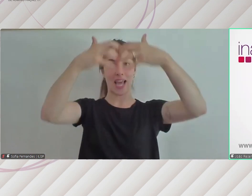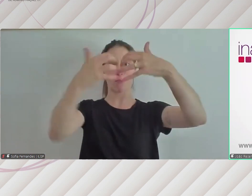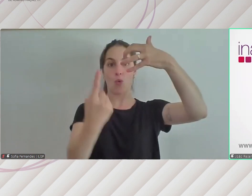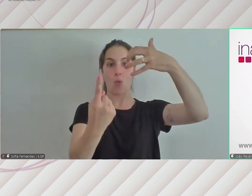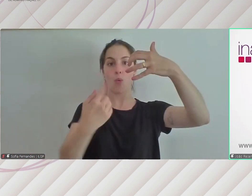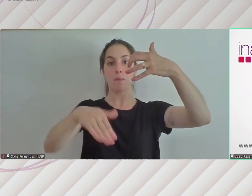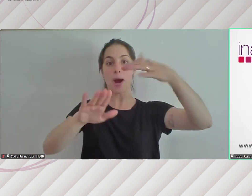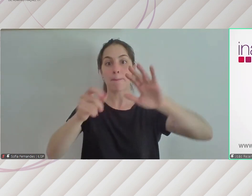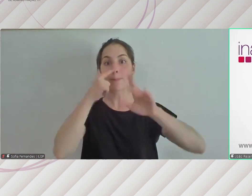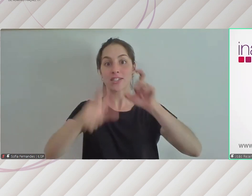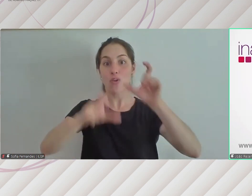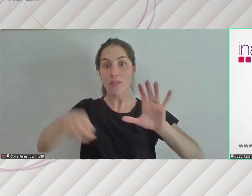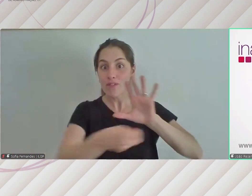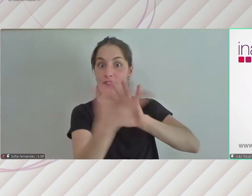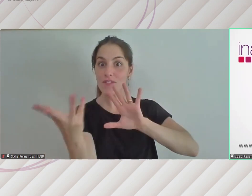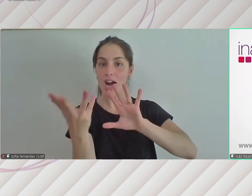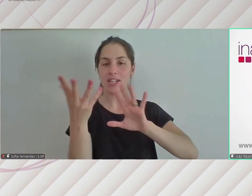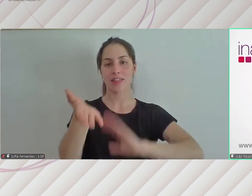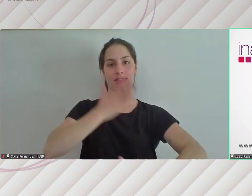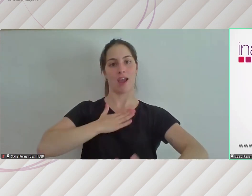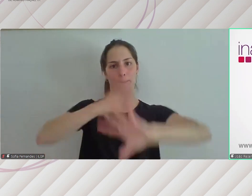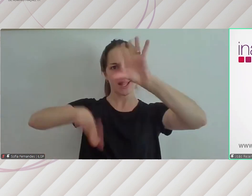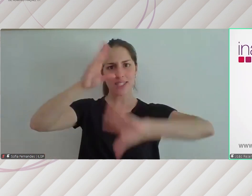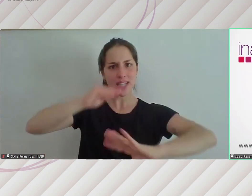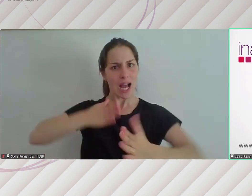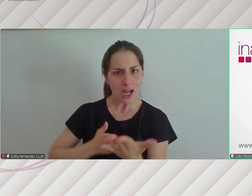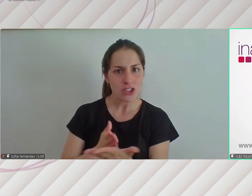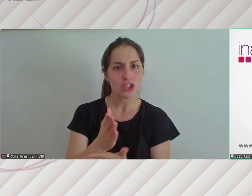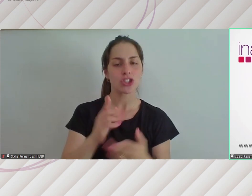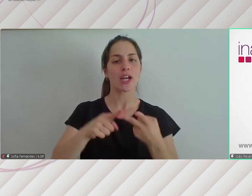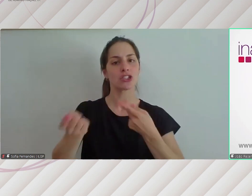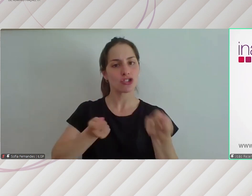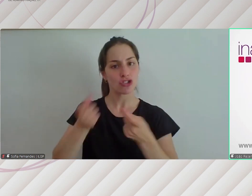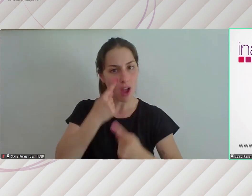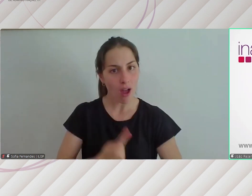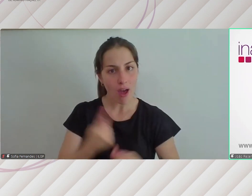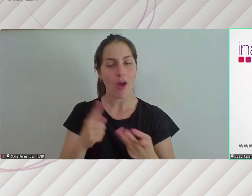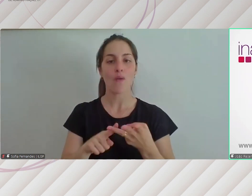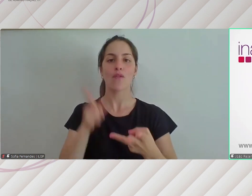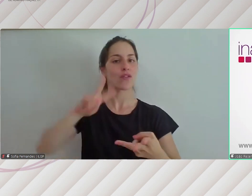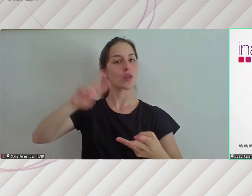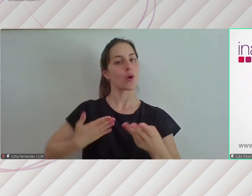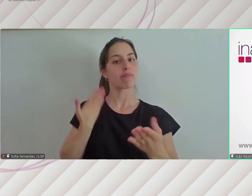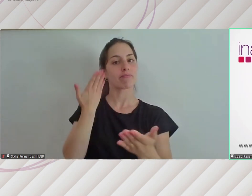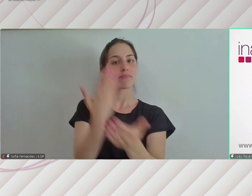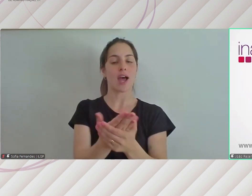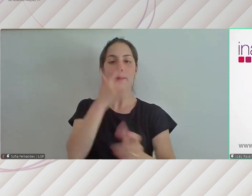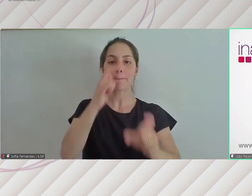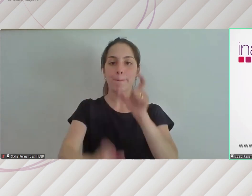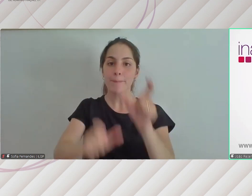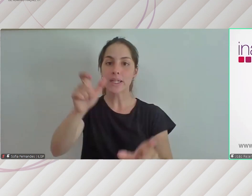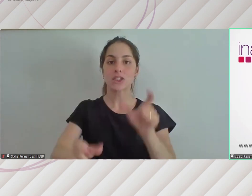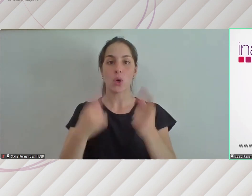a aprendizagem contínua, a inovação na gestão pública e a valorização do capital humano